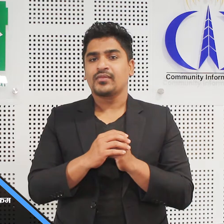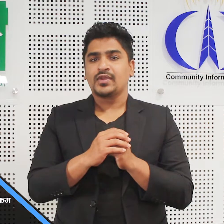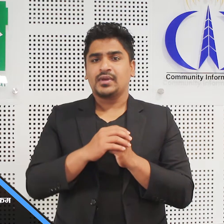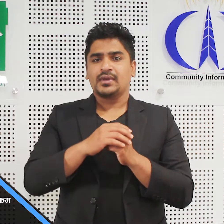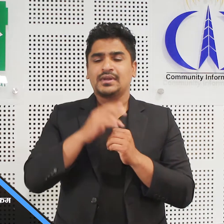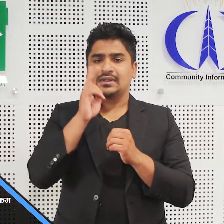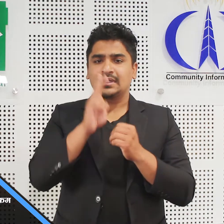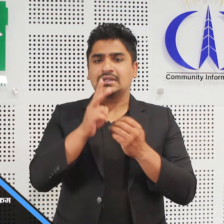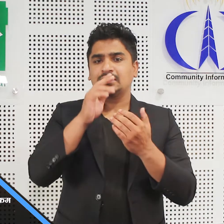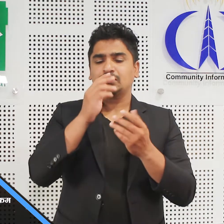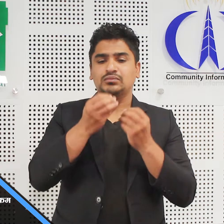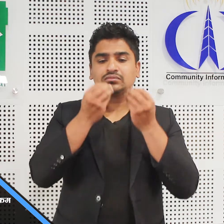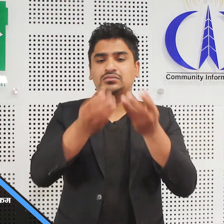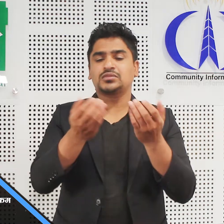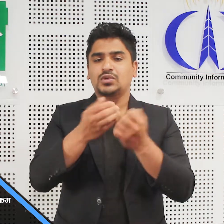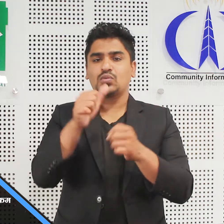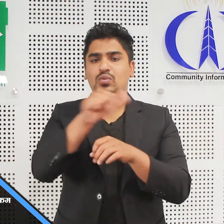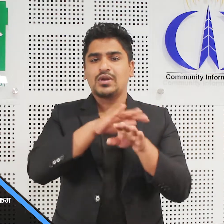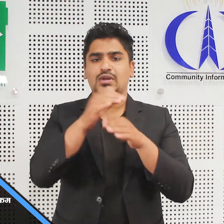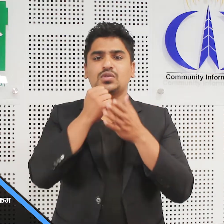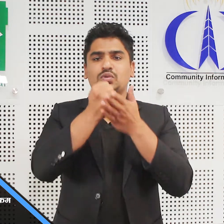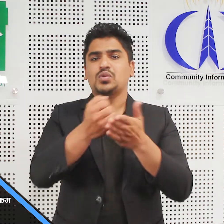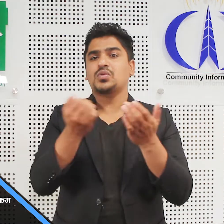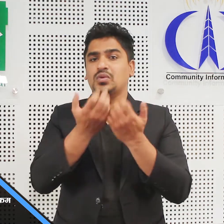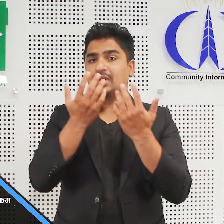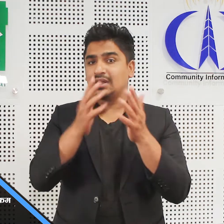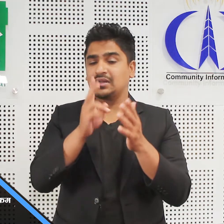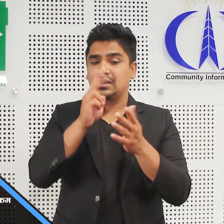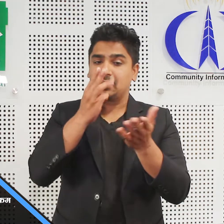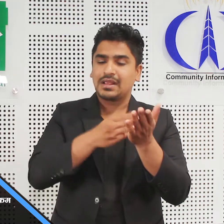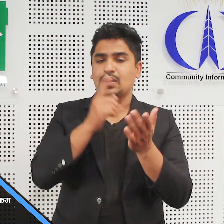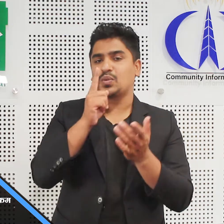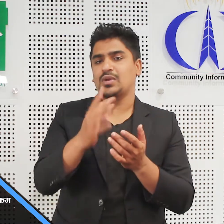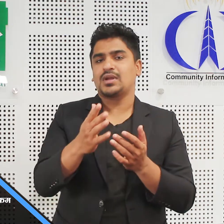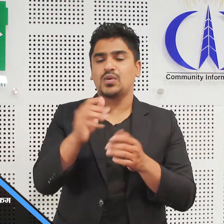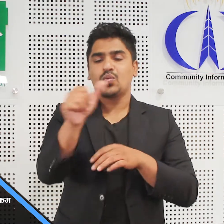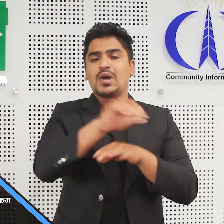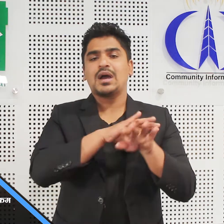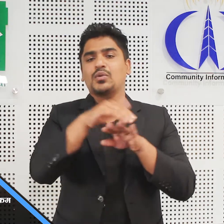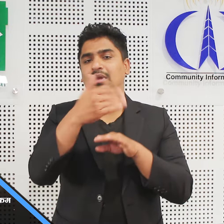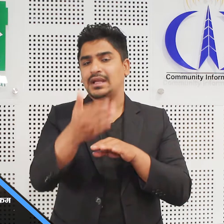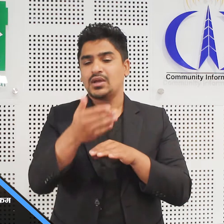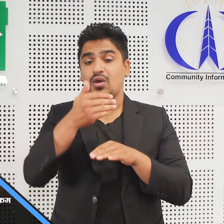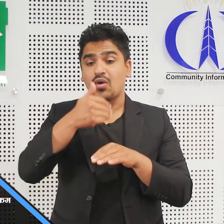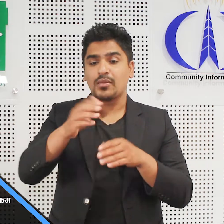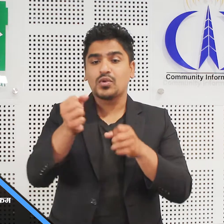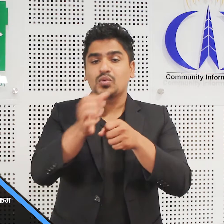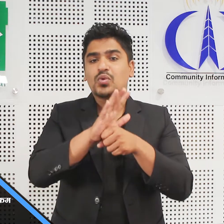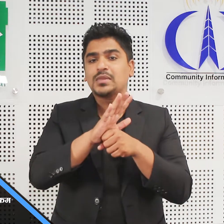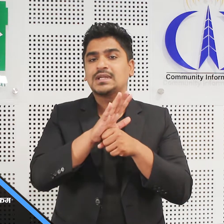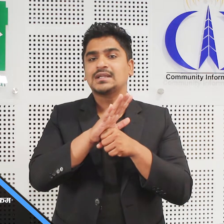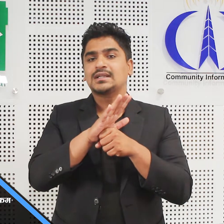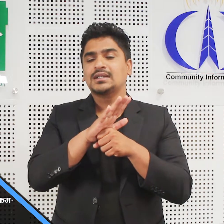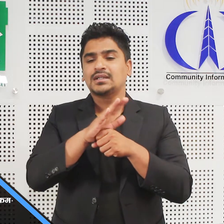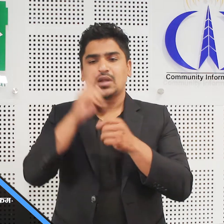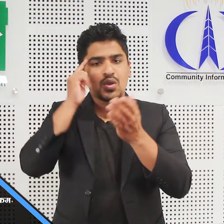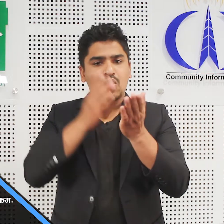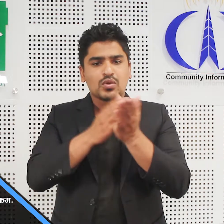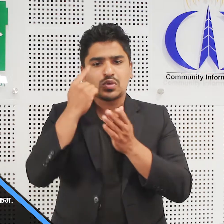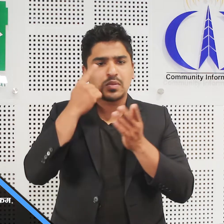त्यसरी हामी उपलब्ध गराएर उहाँहरूलाई सहयोग गरायौँ। त्यति मात्र नभएर उहाँहरूलाई अब कोभिडका लक्षण कसैमा देखा परेछ